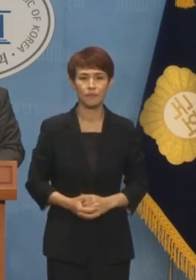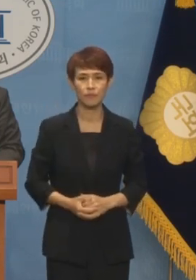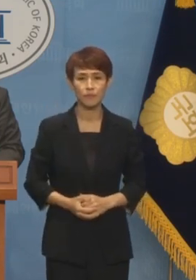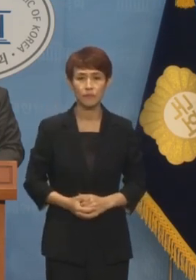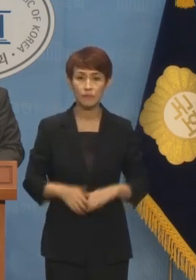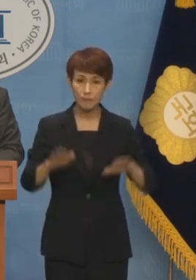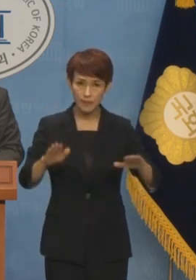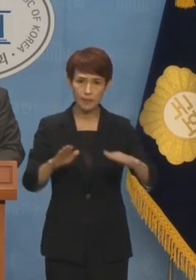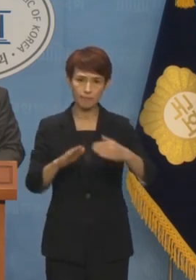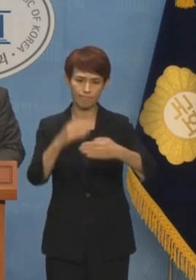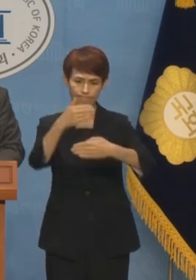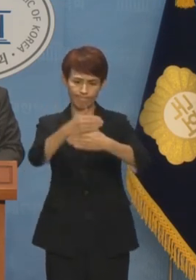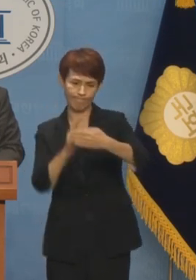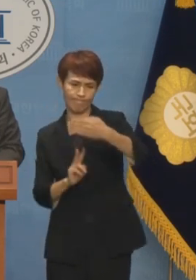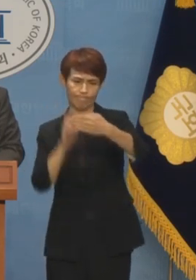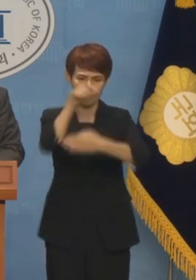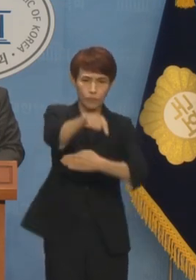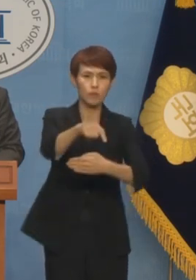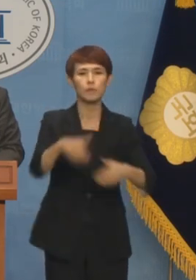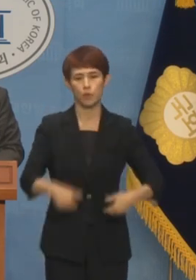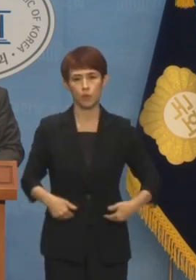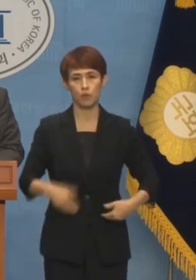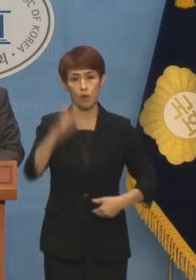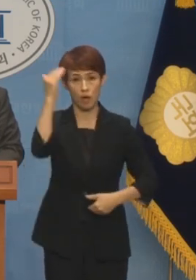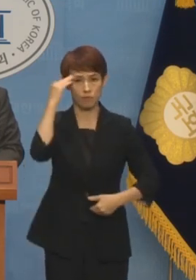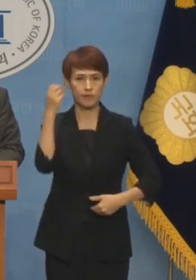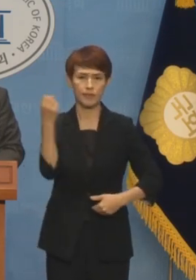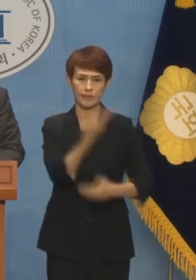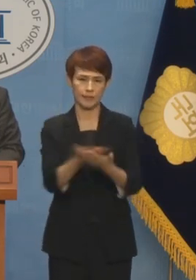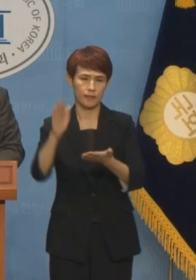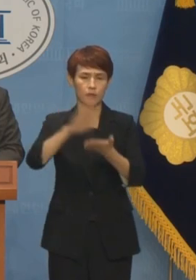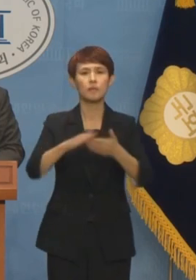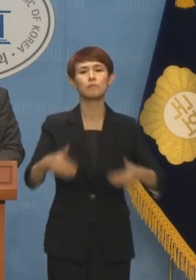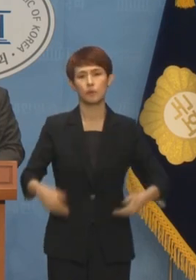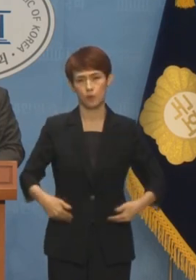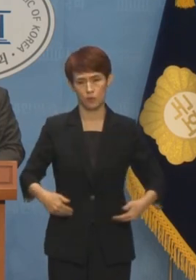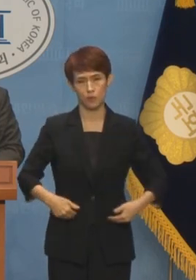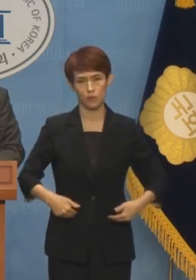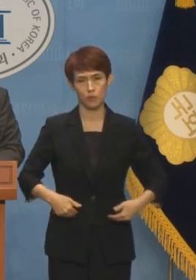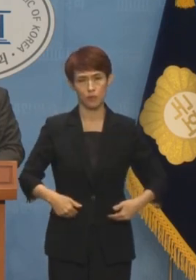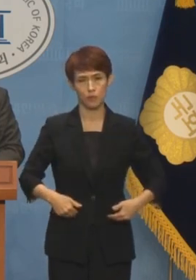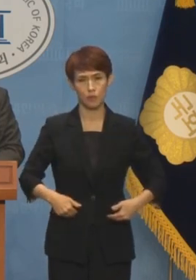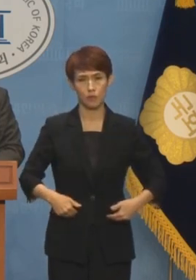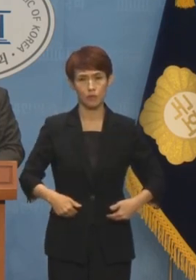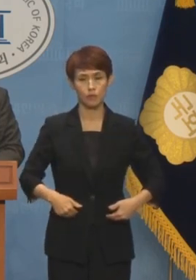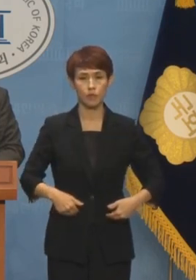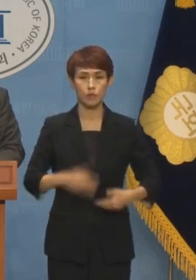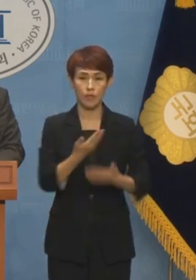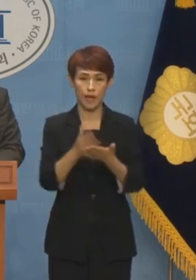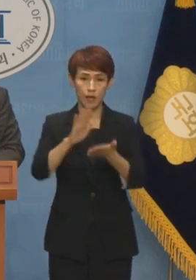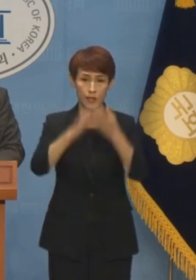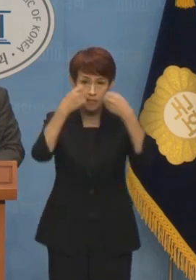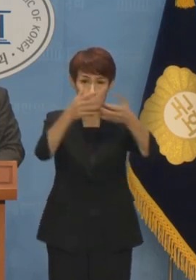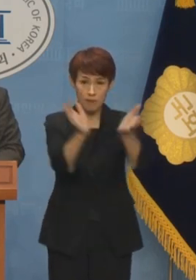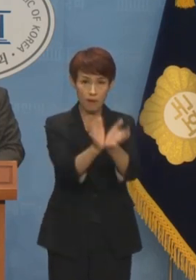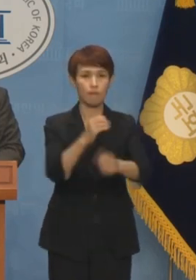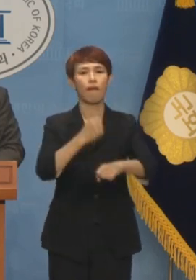넘어야 합니다. 대한민국을 다시 세팅해야 합니다. 리셋 코리아 개혁신당이